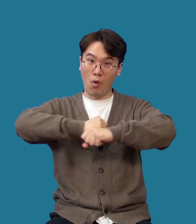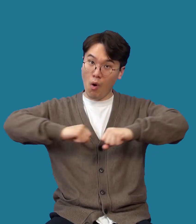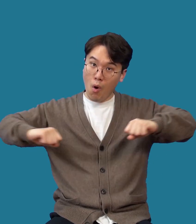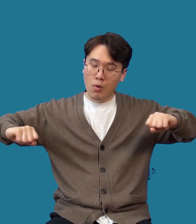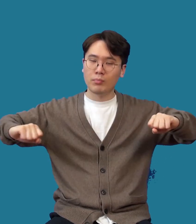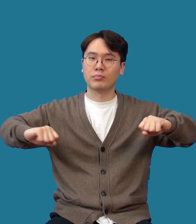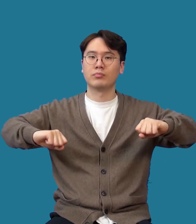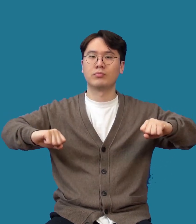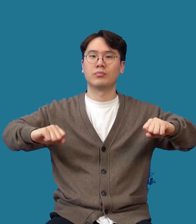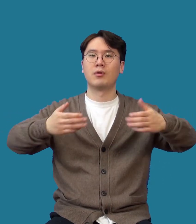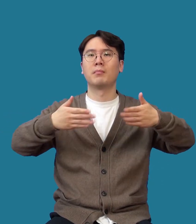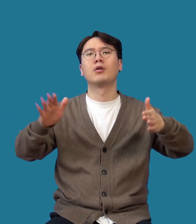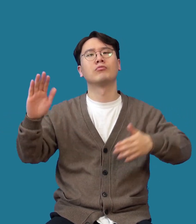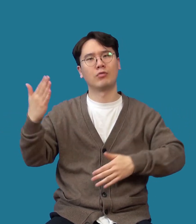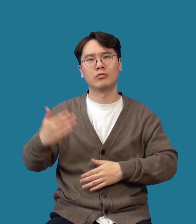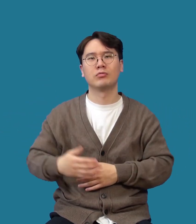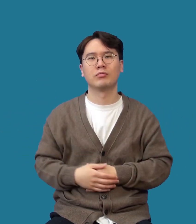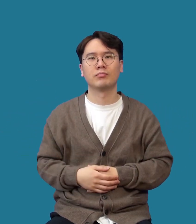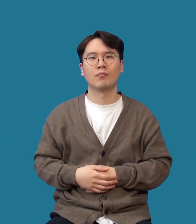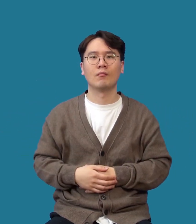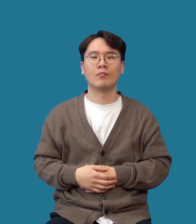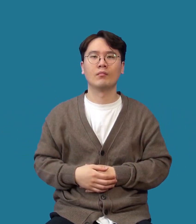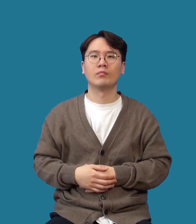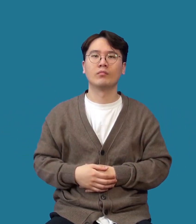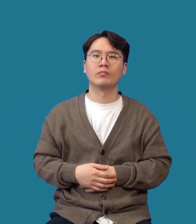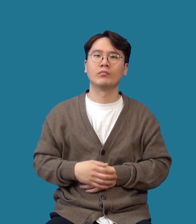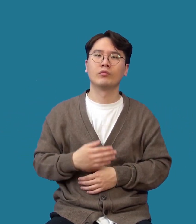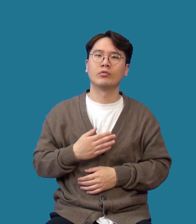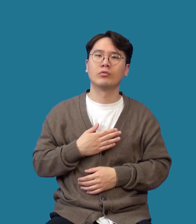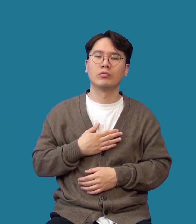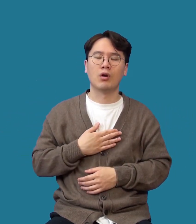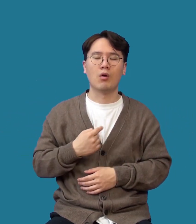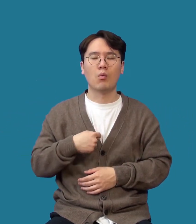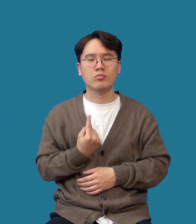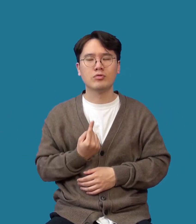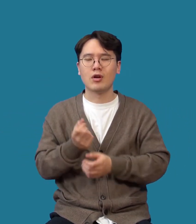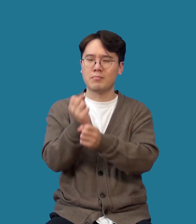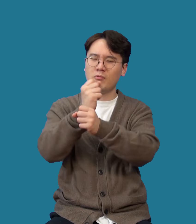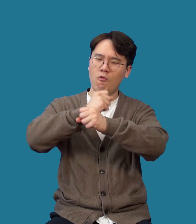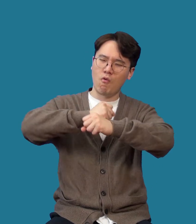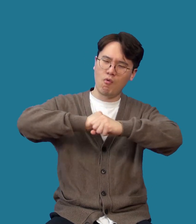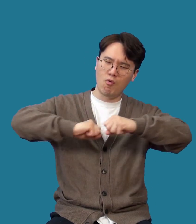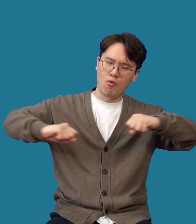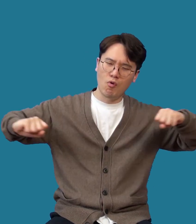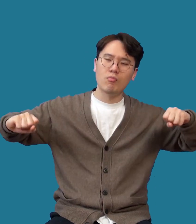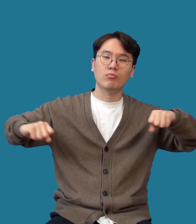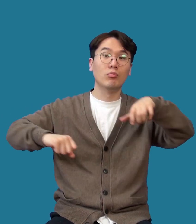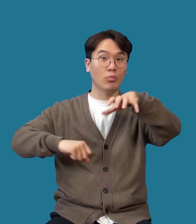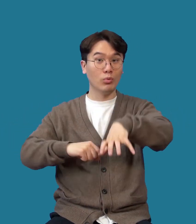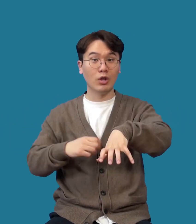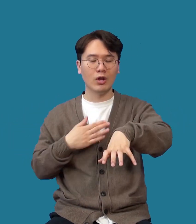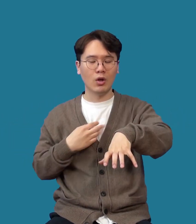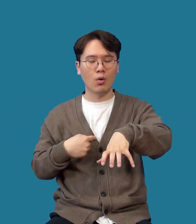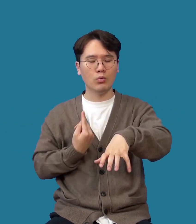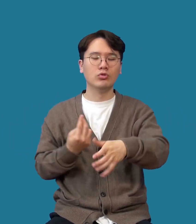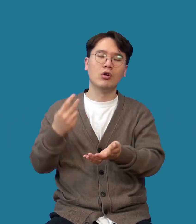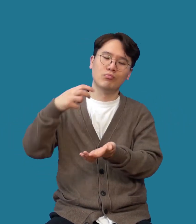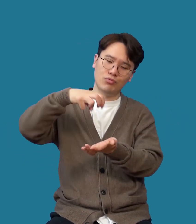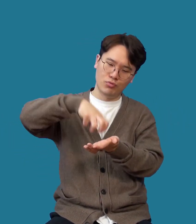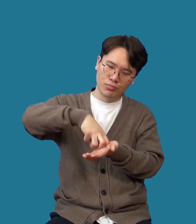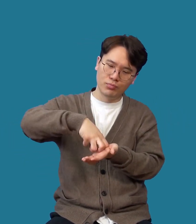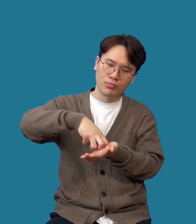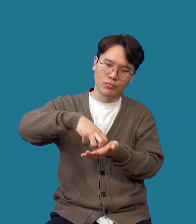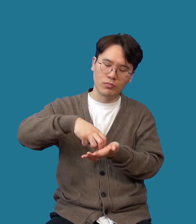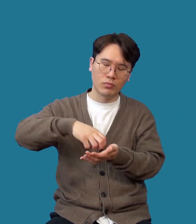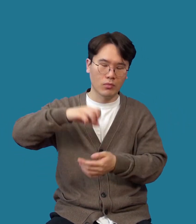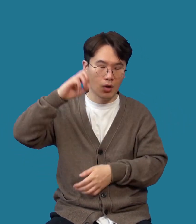한없이 펼쳐져 있는 그 허허 벌판 위에 자기 혼자 무릎을 꿇고 있습니다. 그러더니 갑자기 혀가